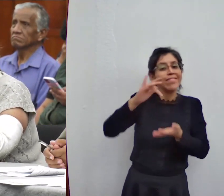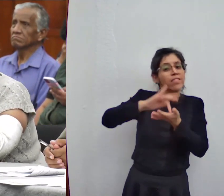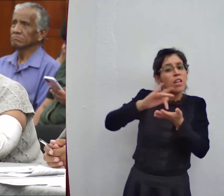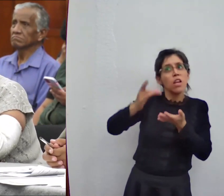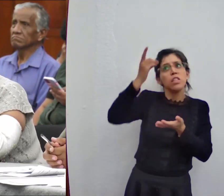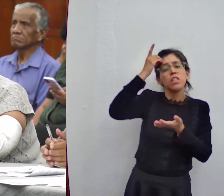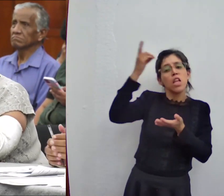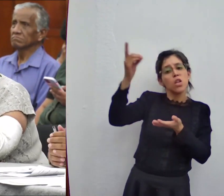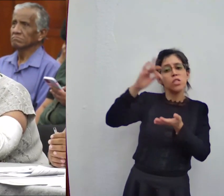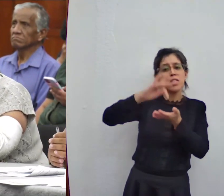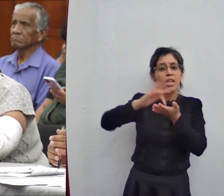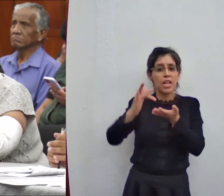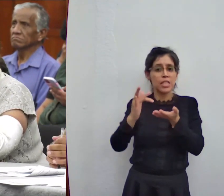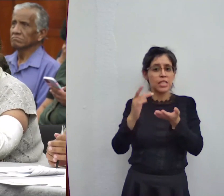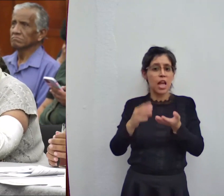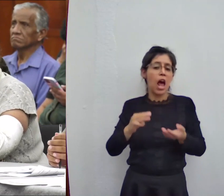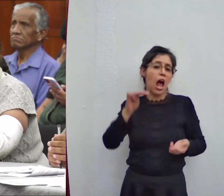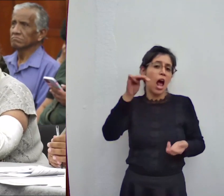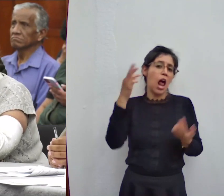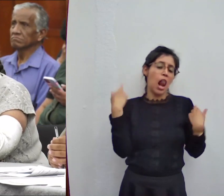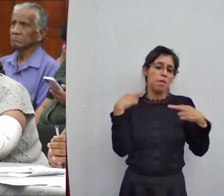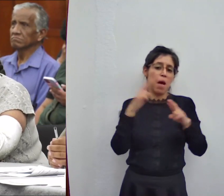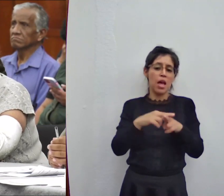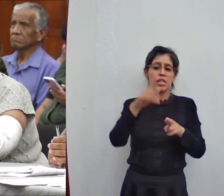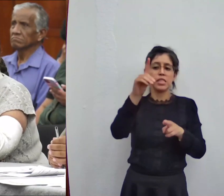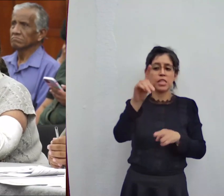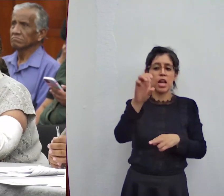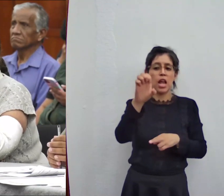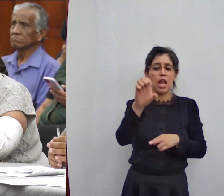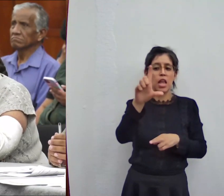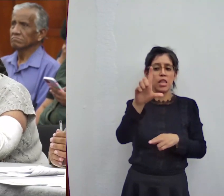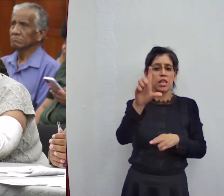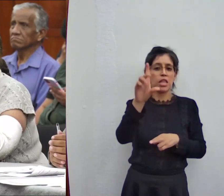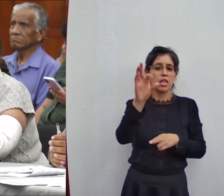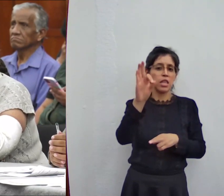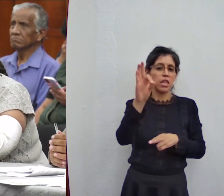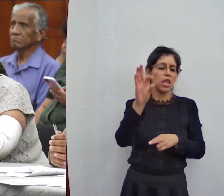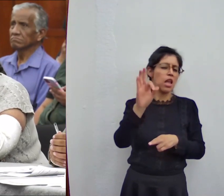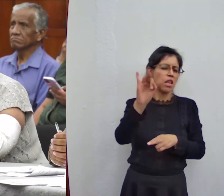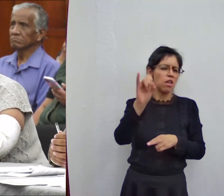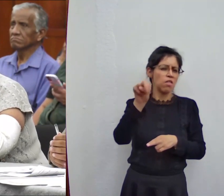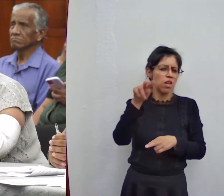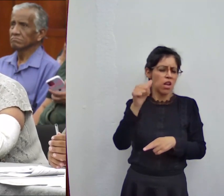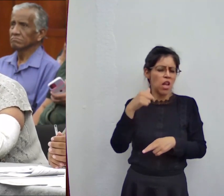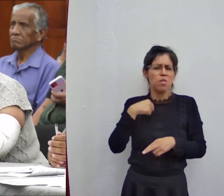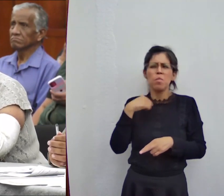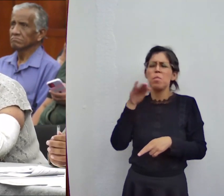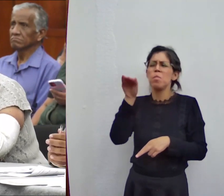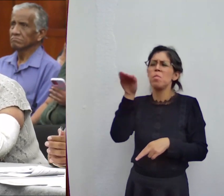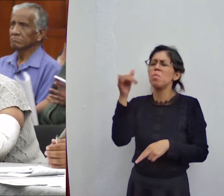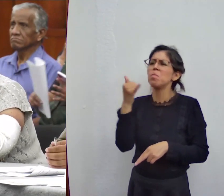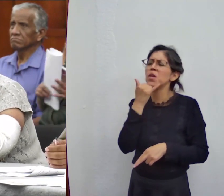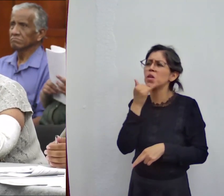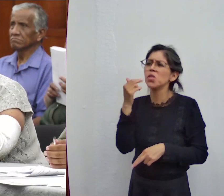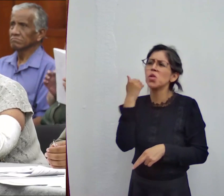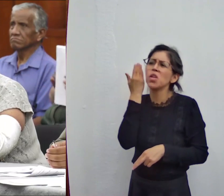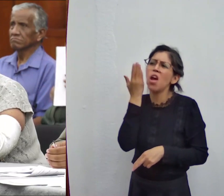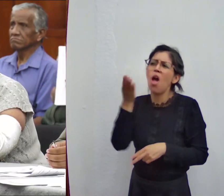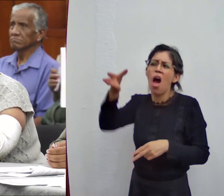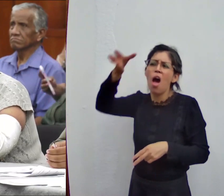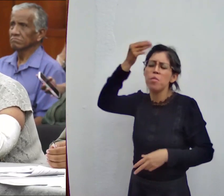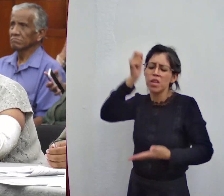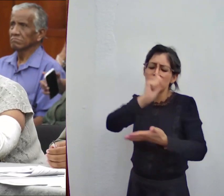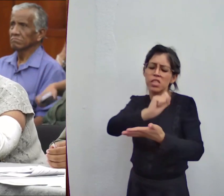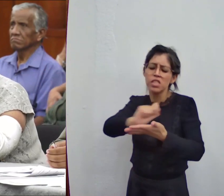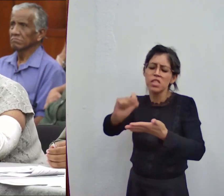gracias a la maestra Delfina, que él se acercó a ella y le dijo: maestra, yo quiero aprender a leer y escribir porque